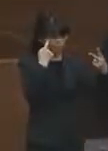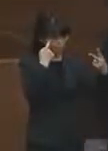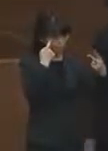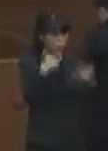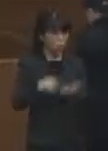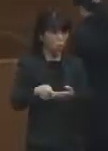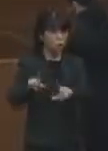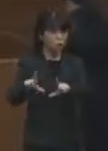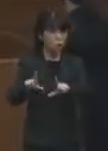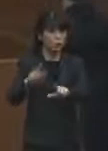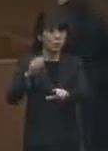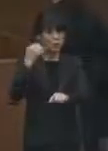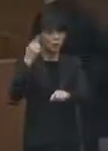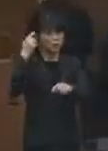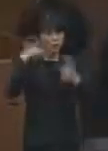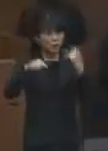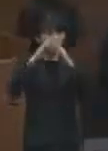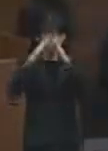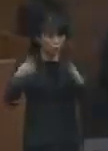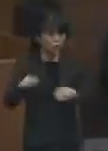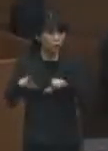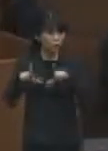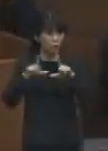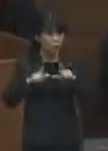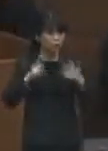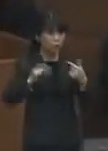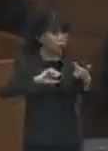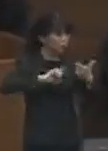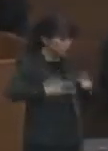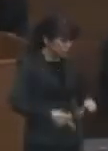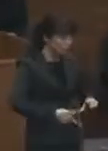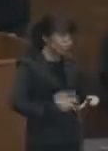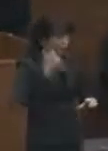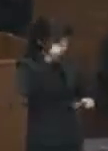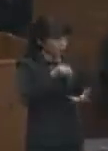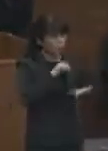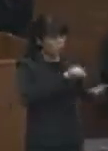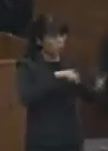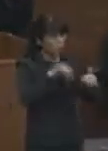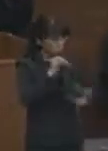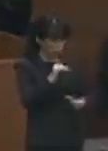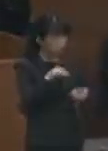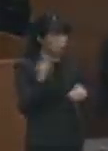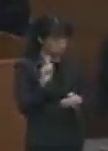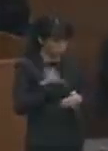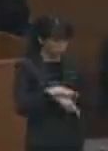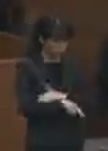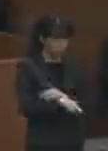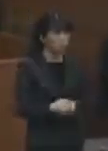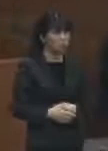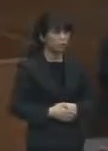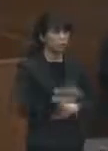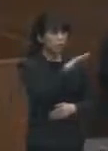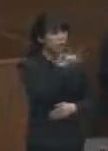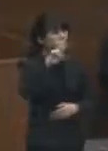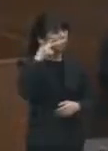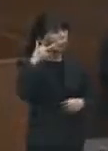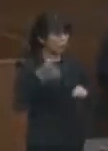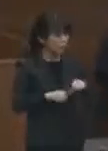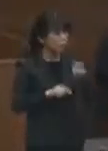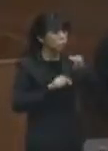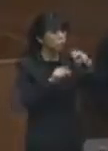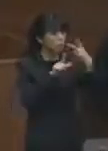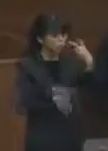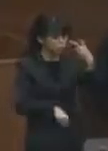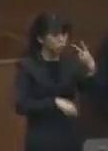案にしなかったことについてでございますけれども、この度の提案内容は、前回、平成27年12月市議